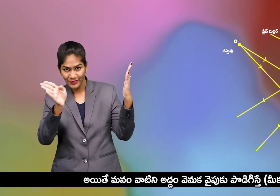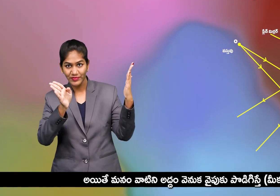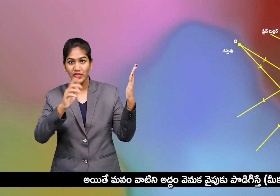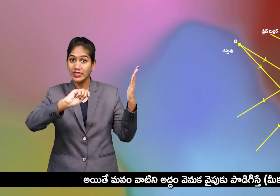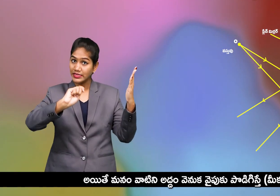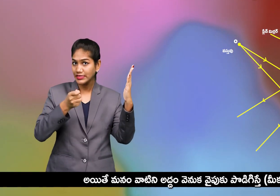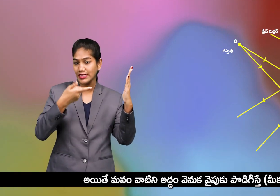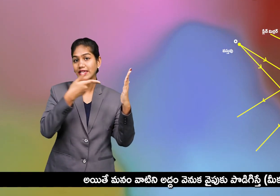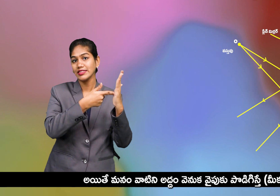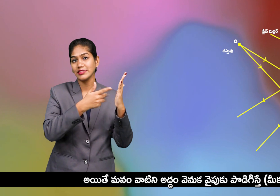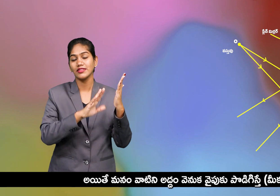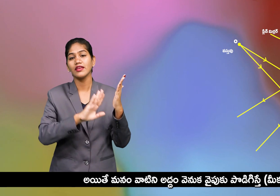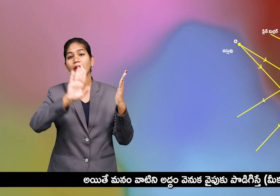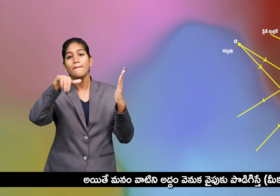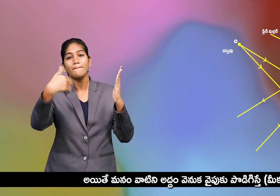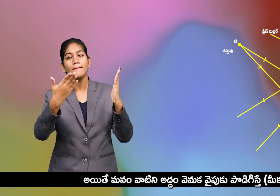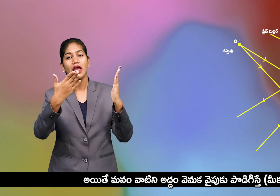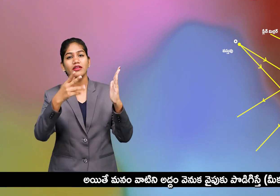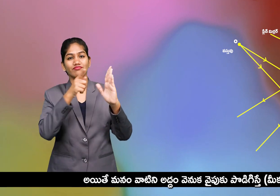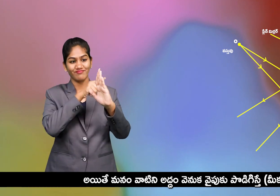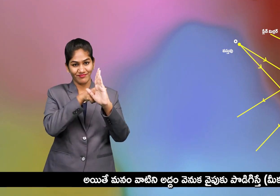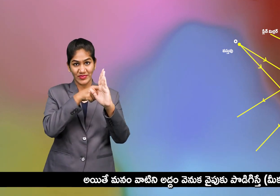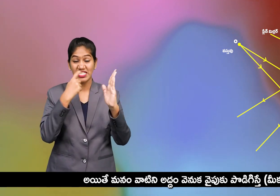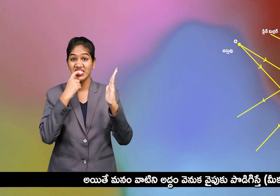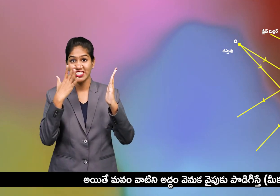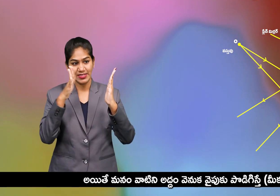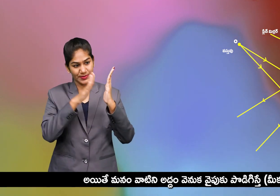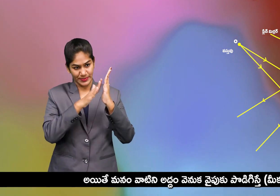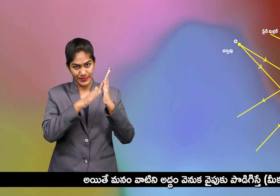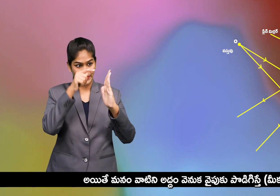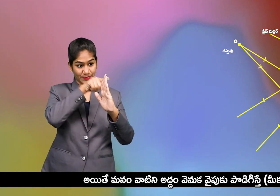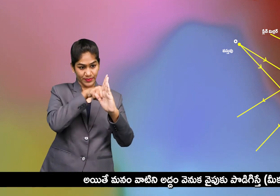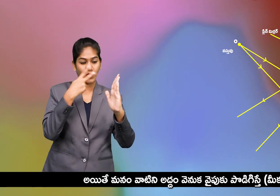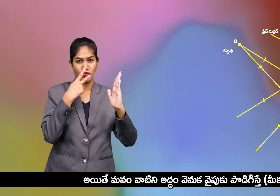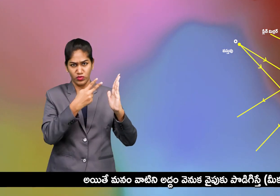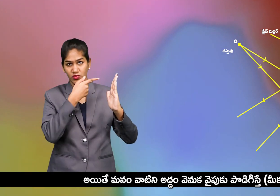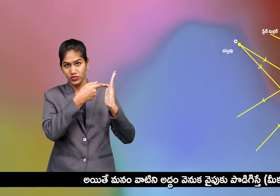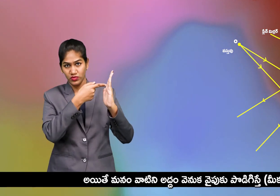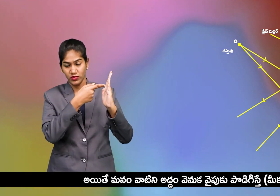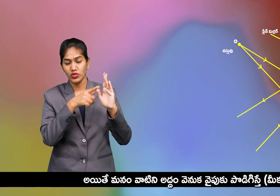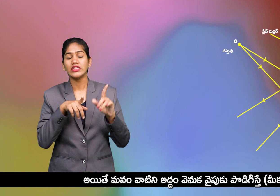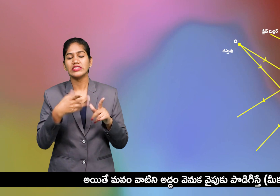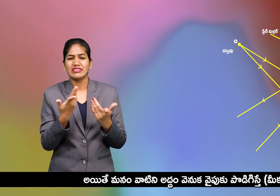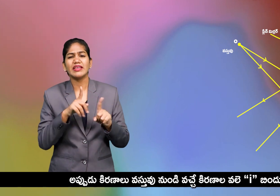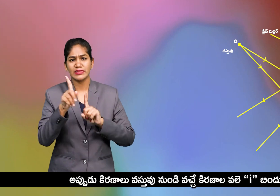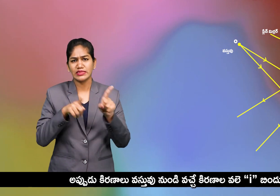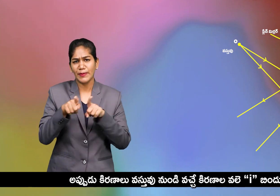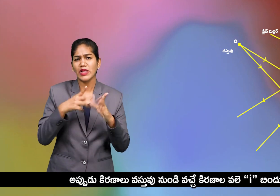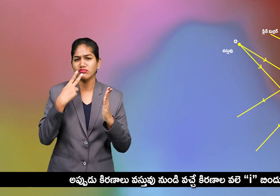అయితే మనం వాటిని అద్దం వెనుక వైపుకు పొడిగిస్తే మీకు చూపించటానికి, అప్పుడు కిరణాలు వస్తువు నుండి